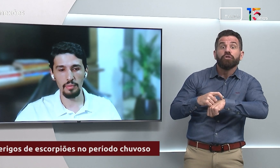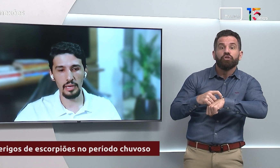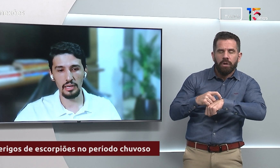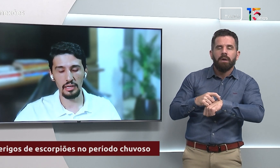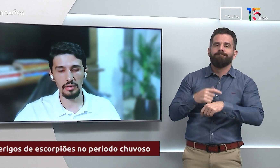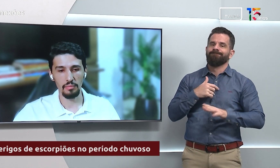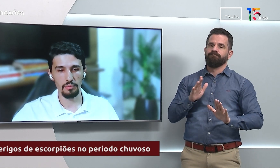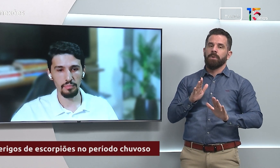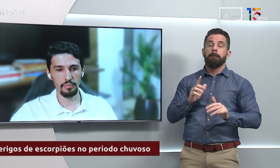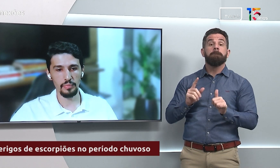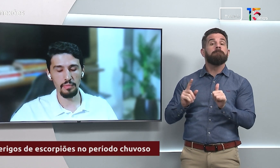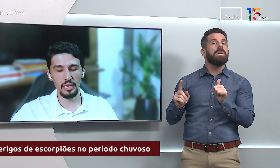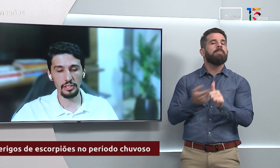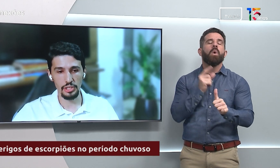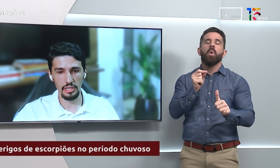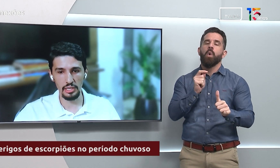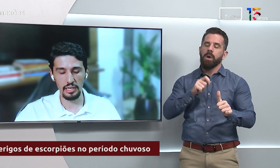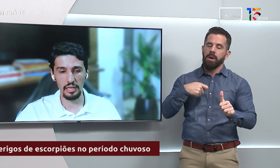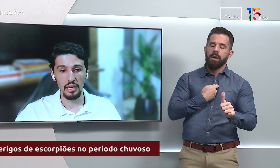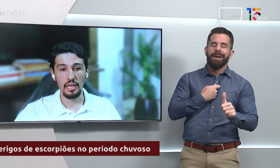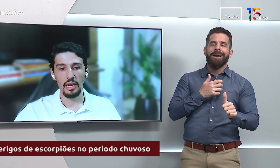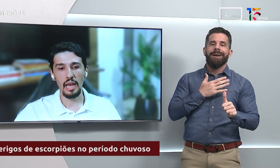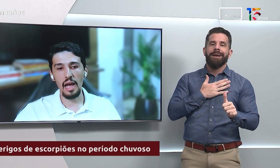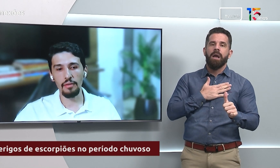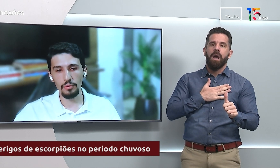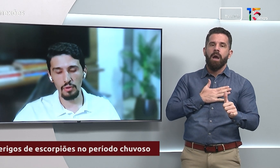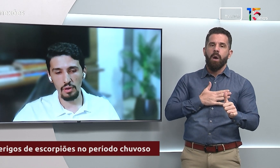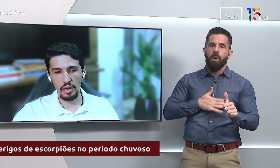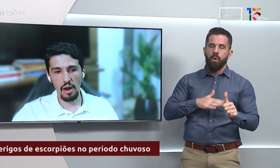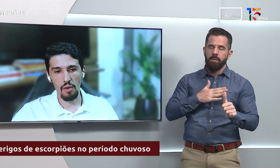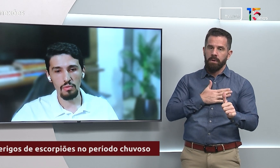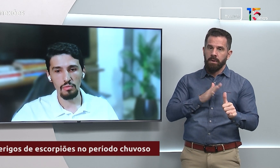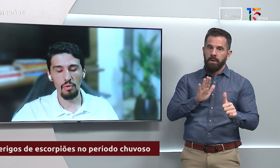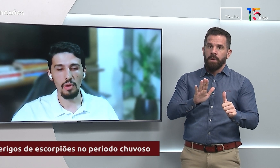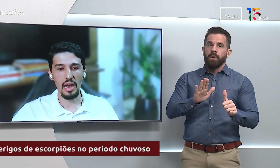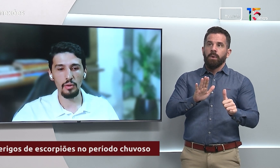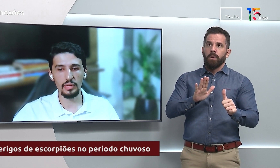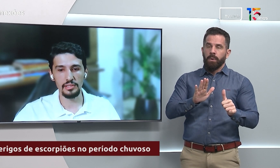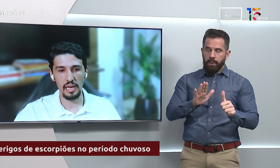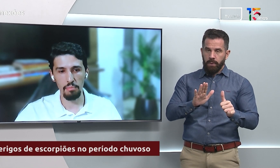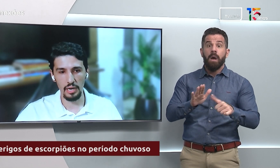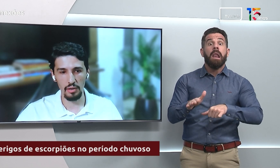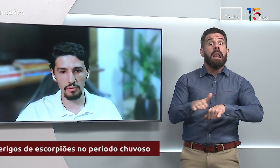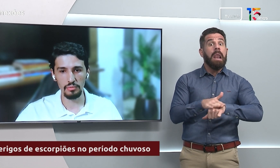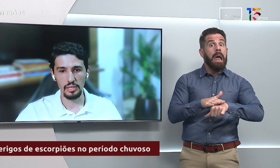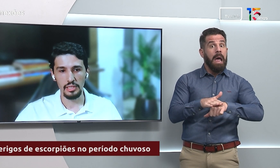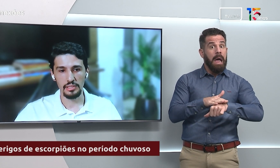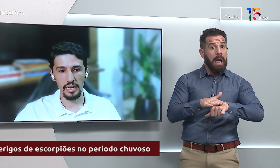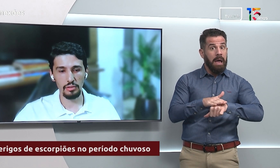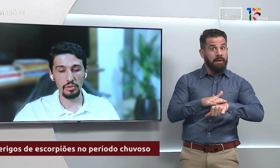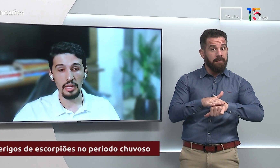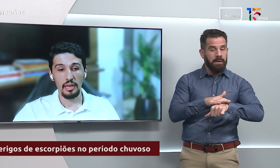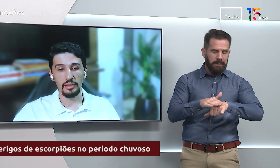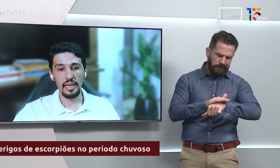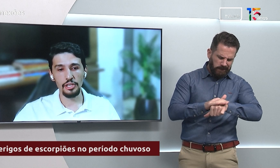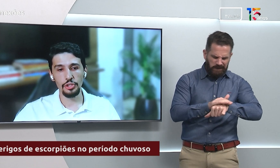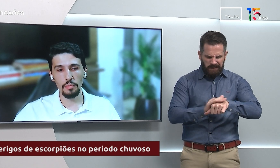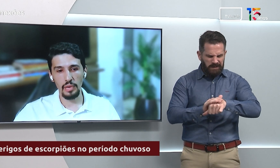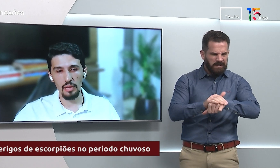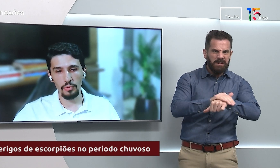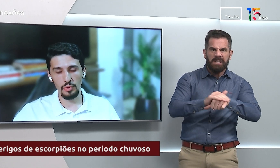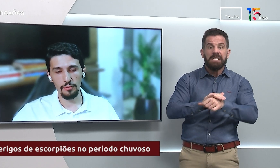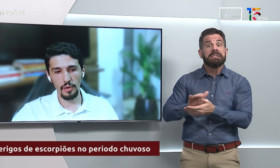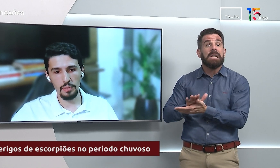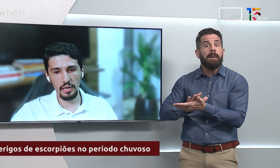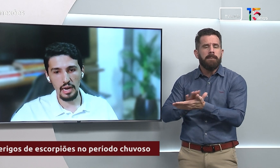né? Primeira dica, lave o local com água e sabão, certo? Deixe